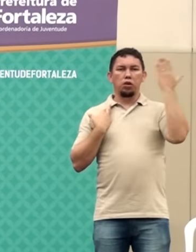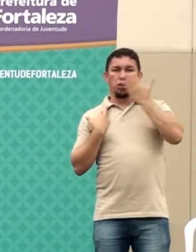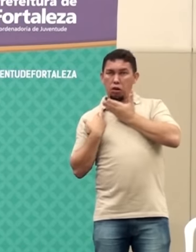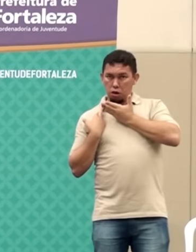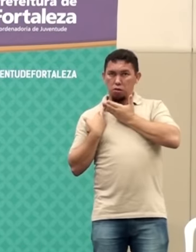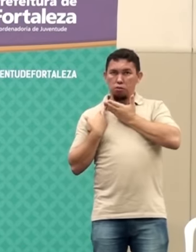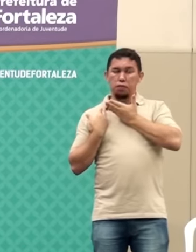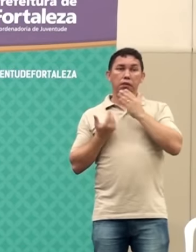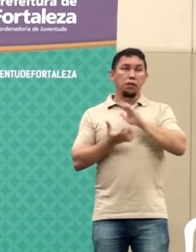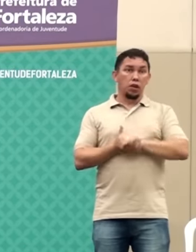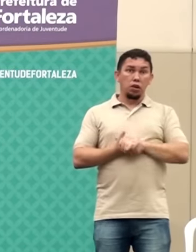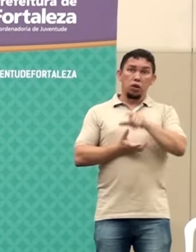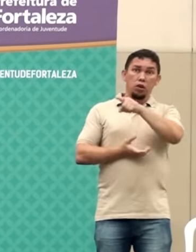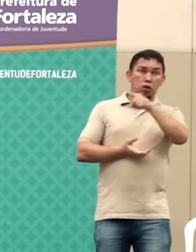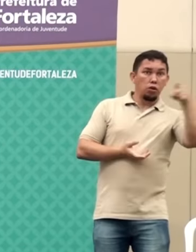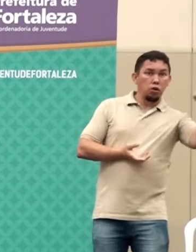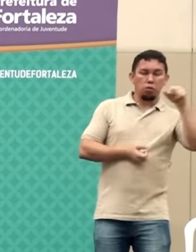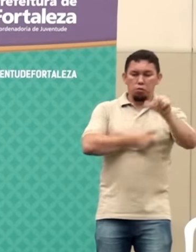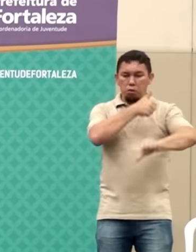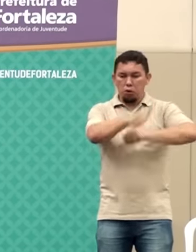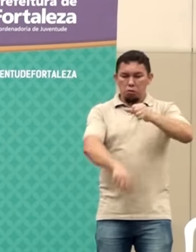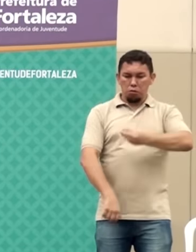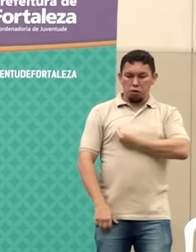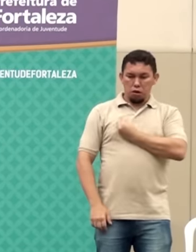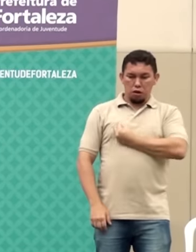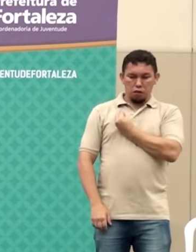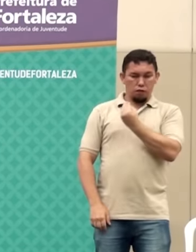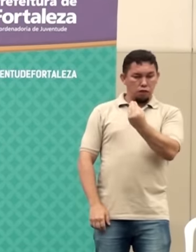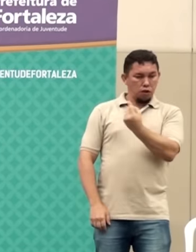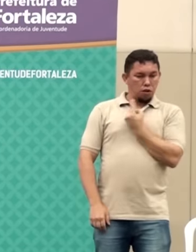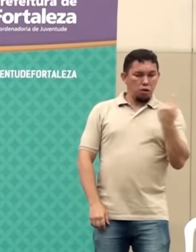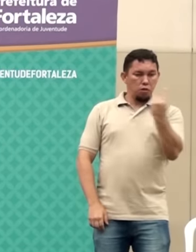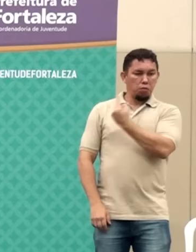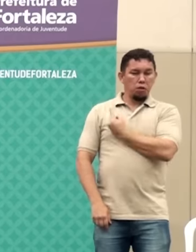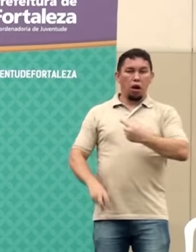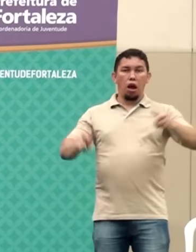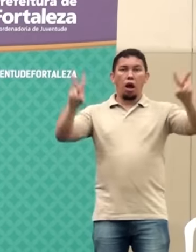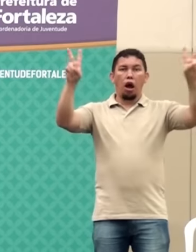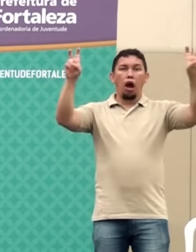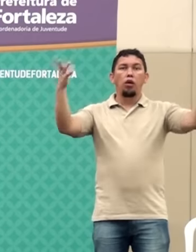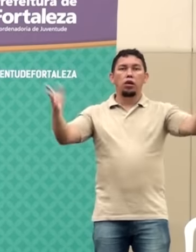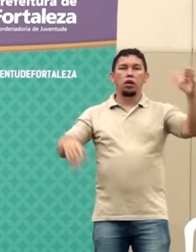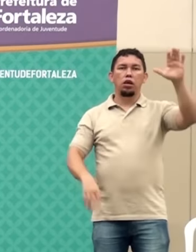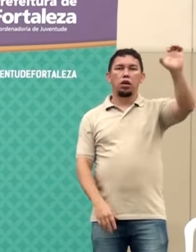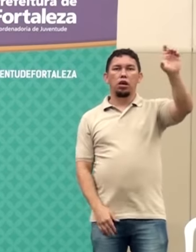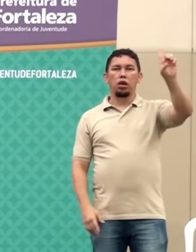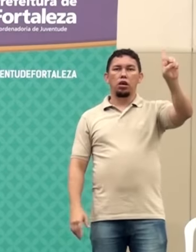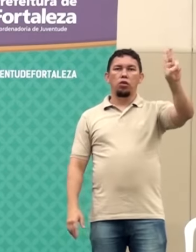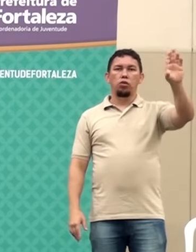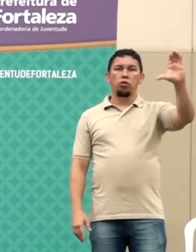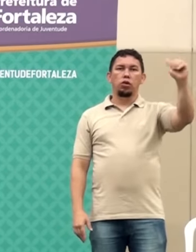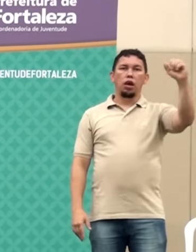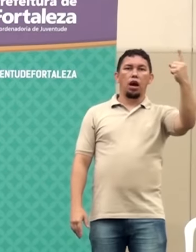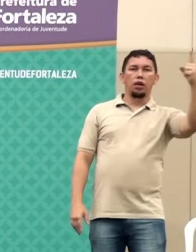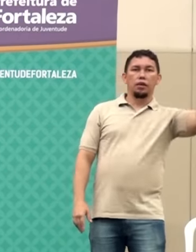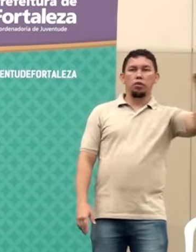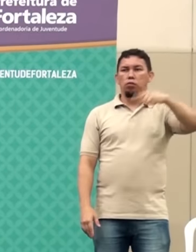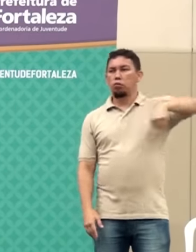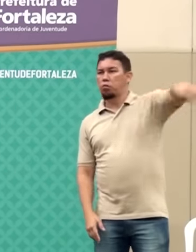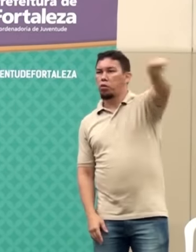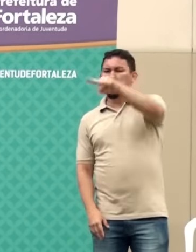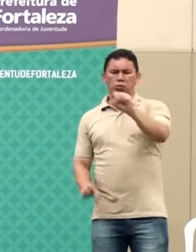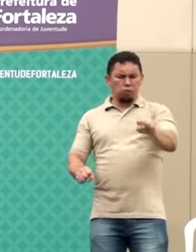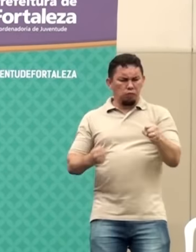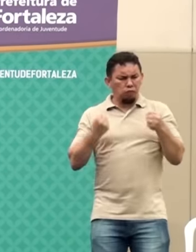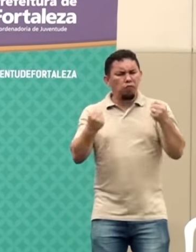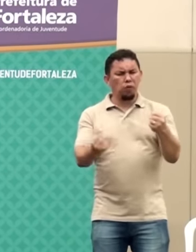tem uma coisa que pode mudar a vida da gente, essa coisa se chama educação, tá? Então, todo mundo aqui